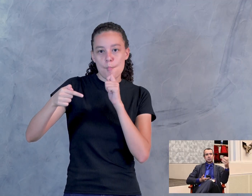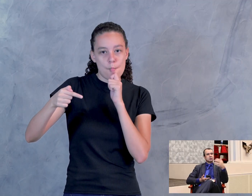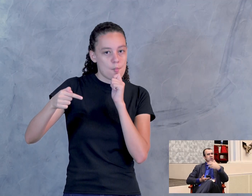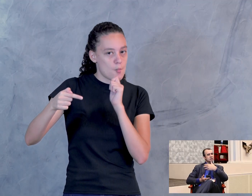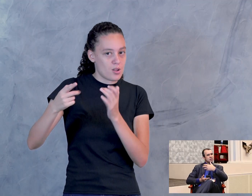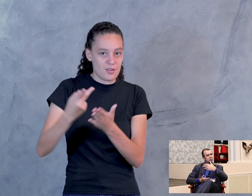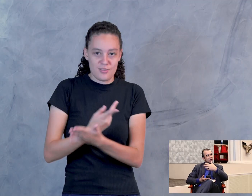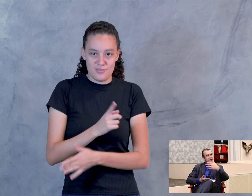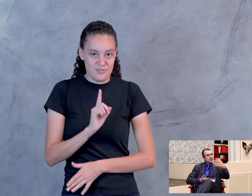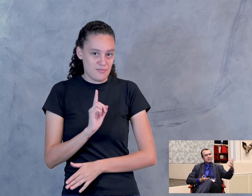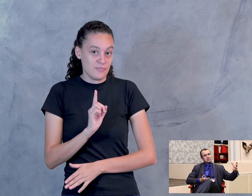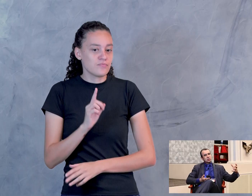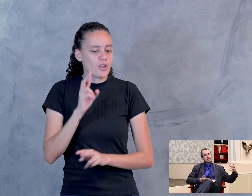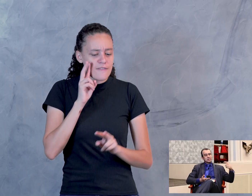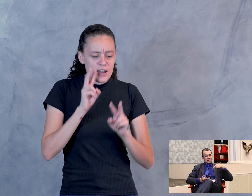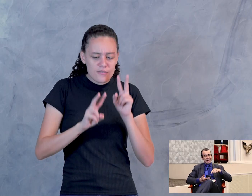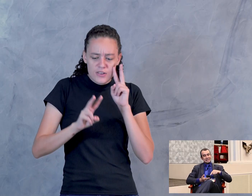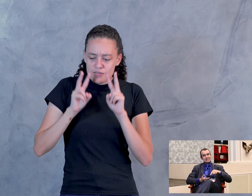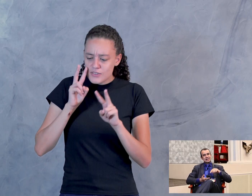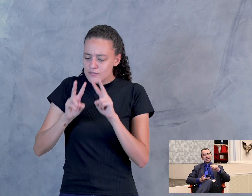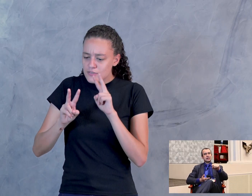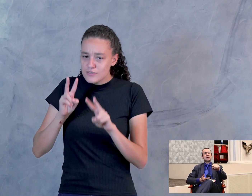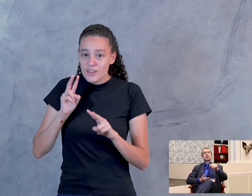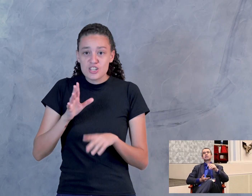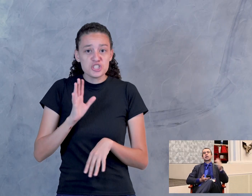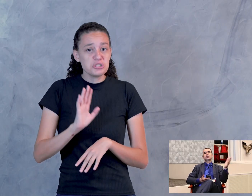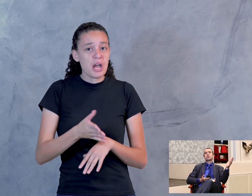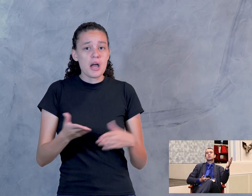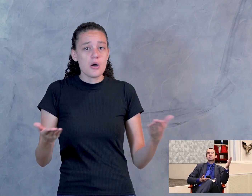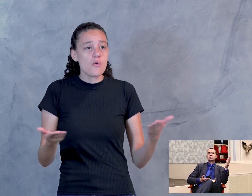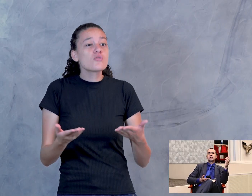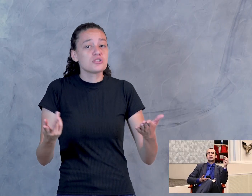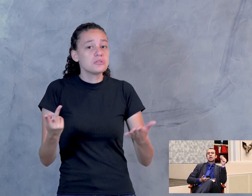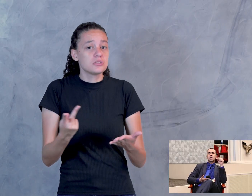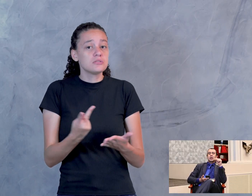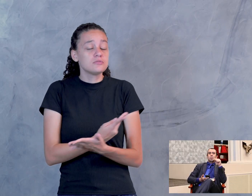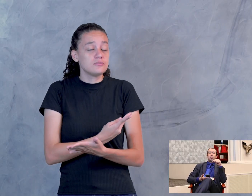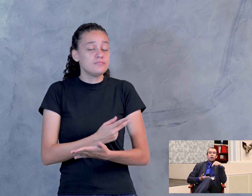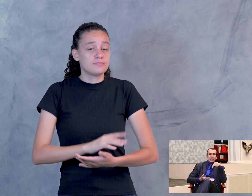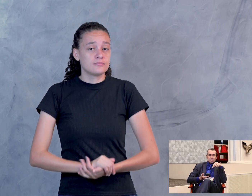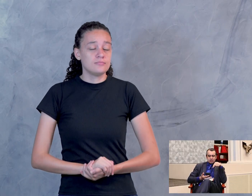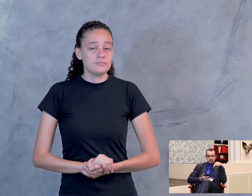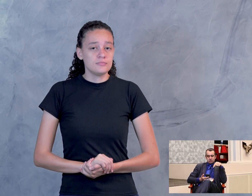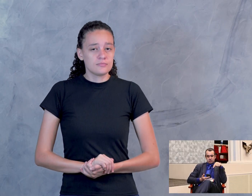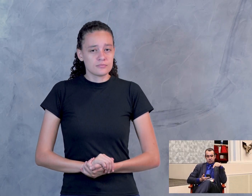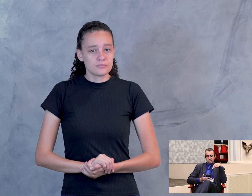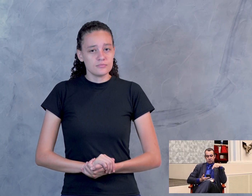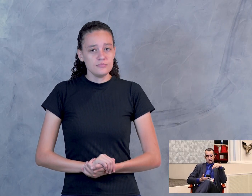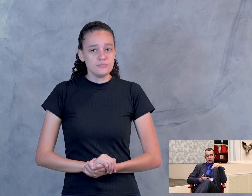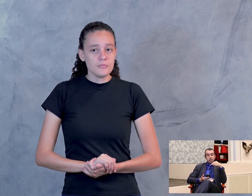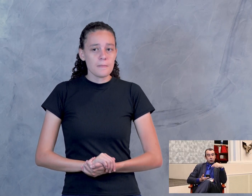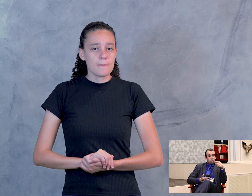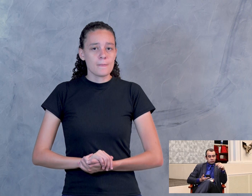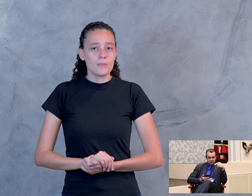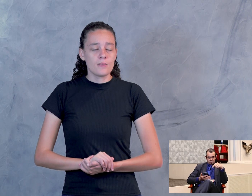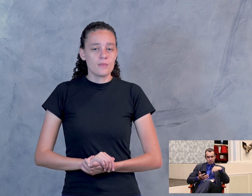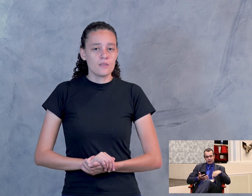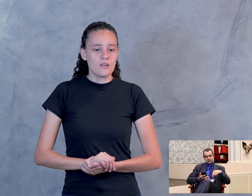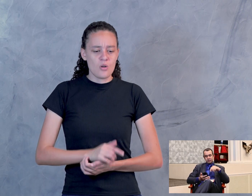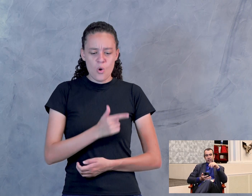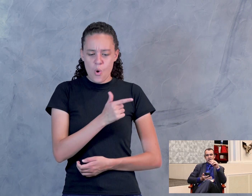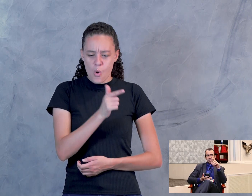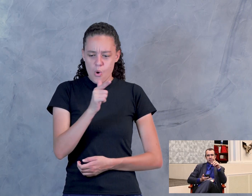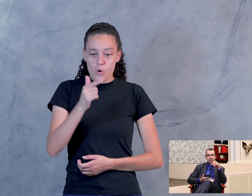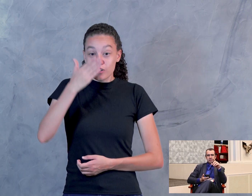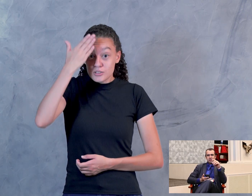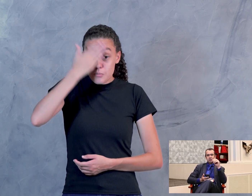última. Nós estamos vendo tantas coisas dessas aqui já nos nossos dias. Por essas e outras